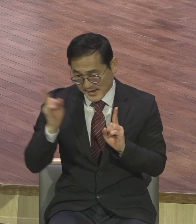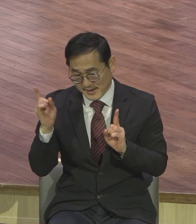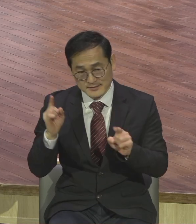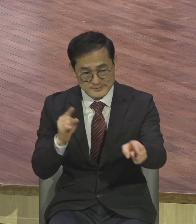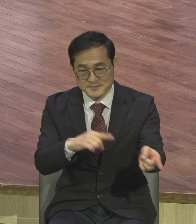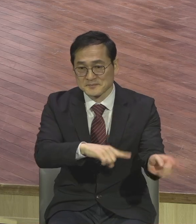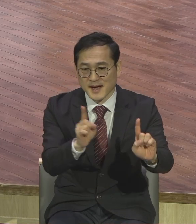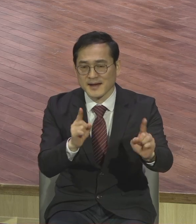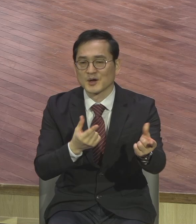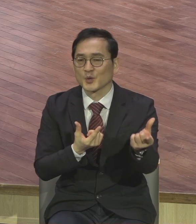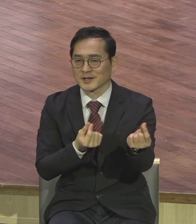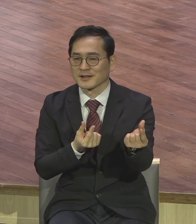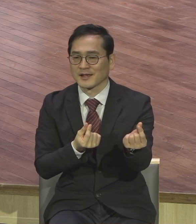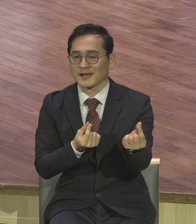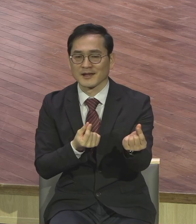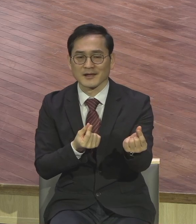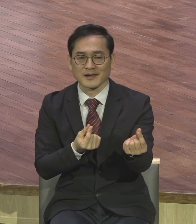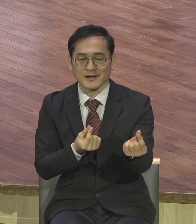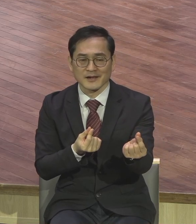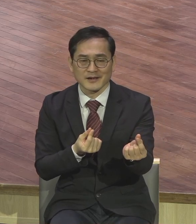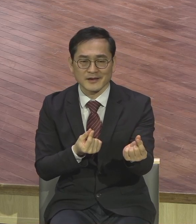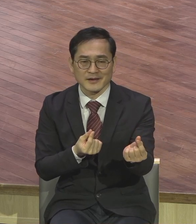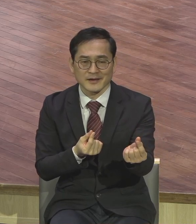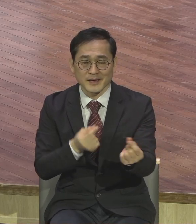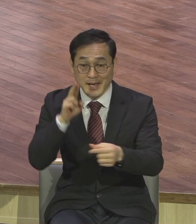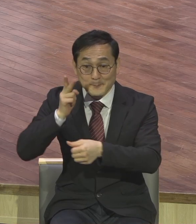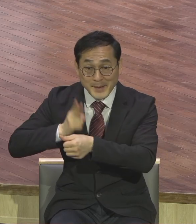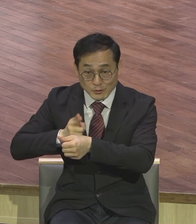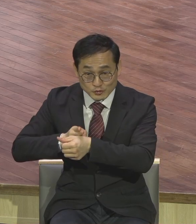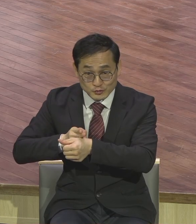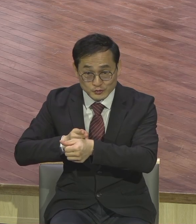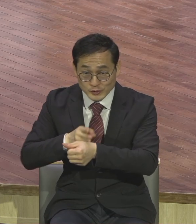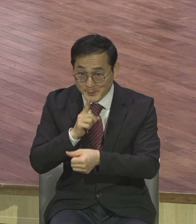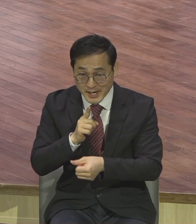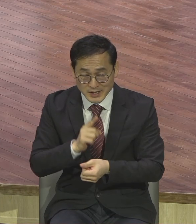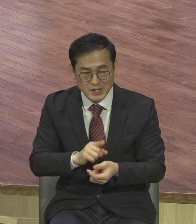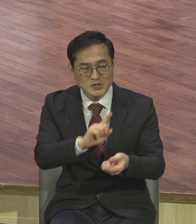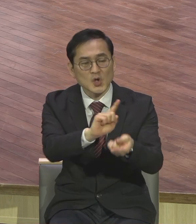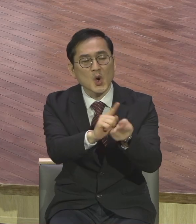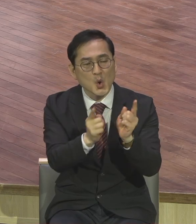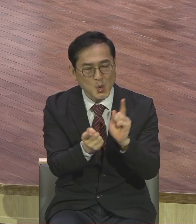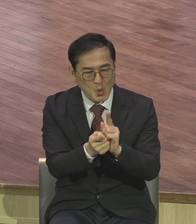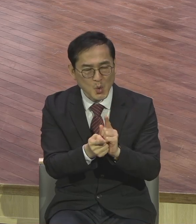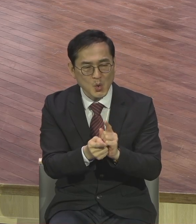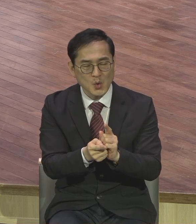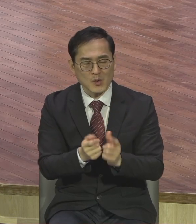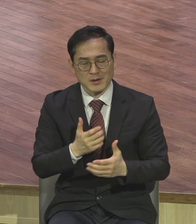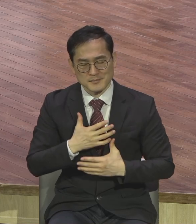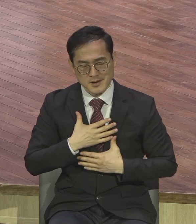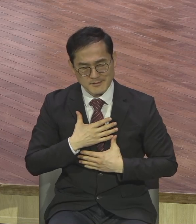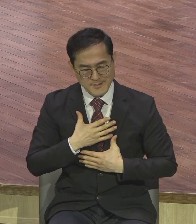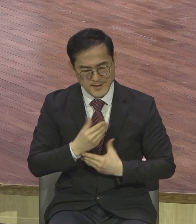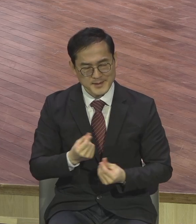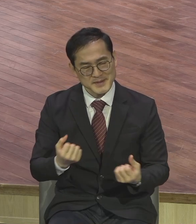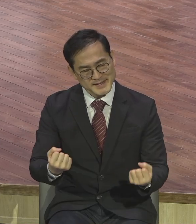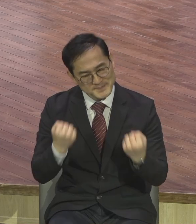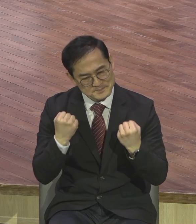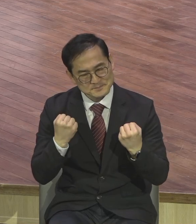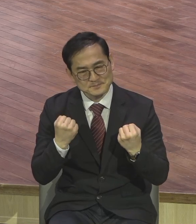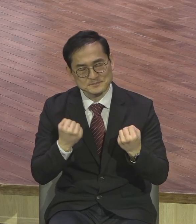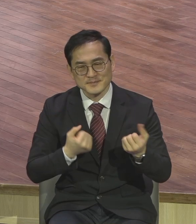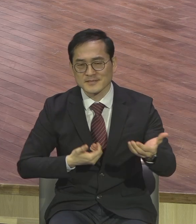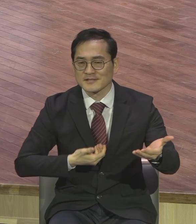자신 그게 성경 원리예요. 사도 바울은 12절에 피차 아니함을 얻으려